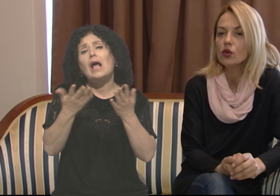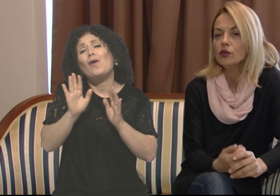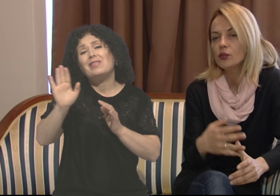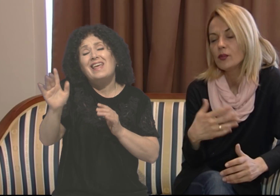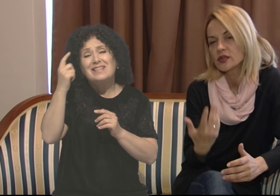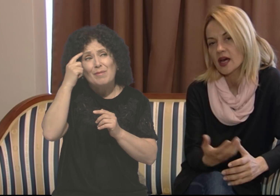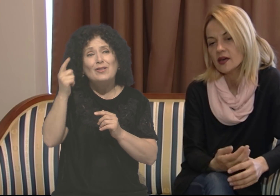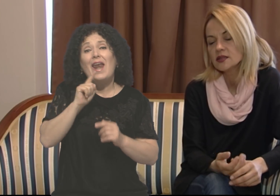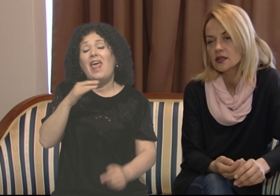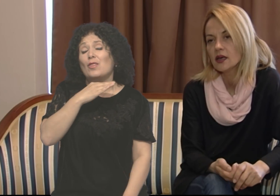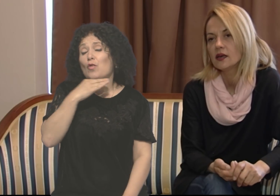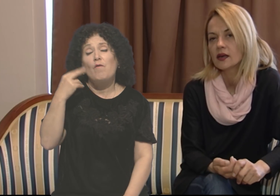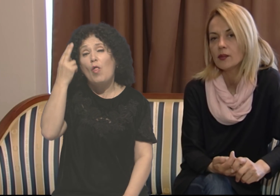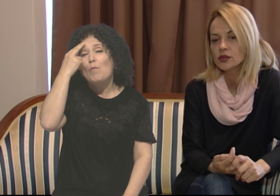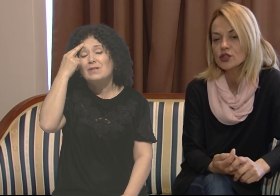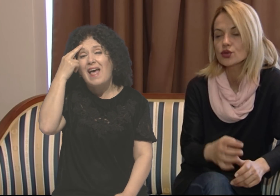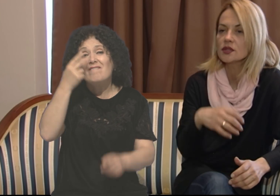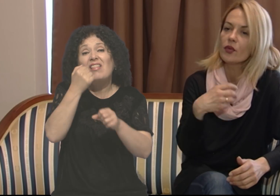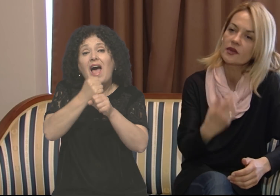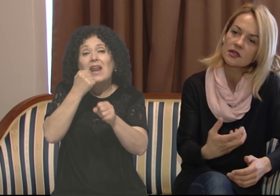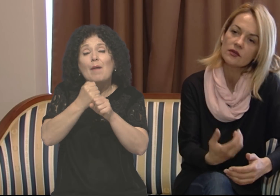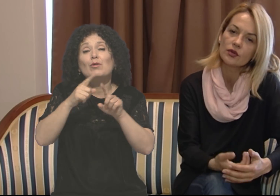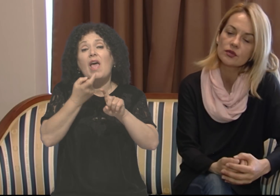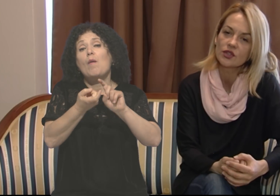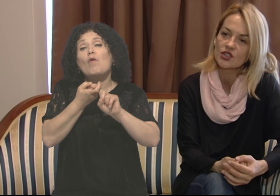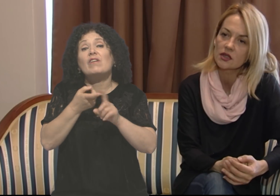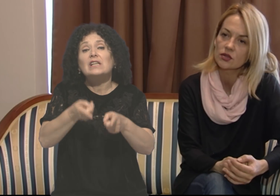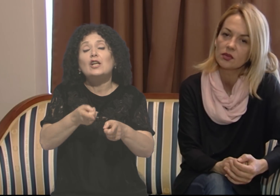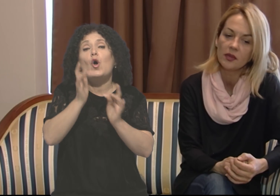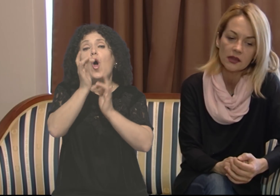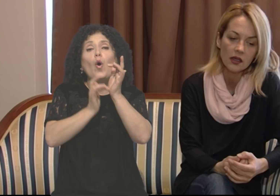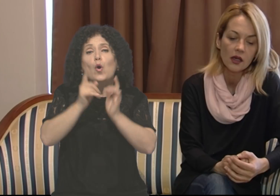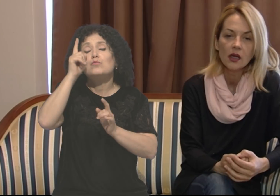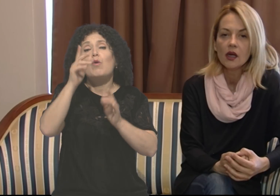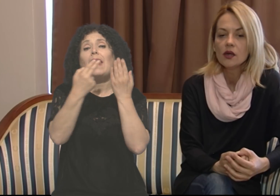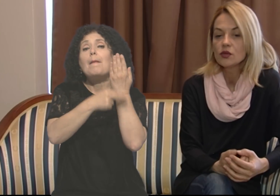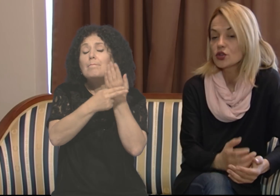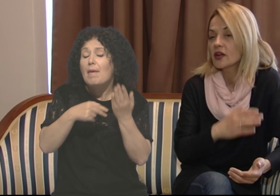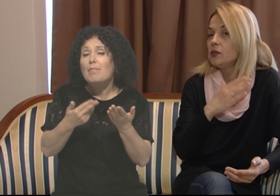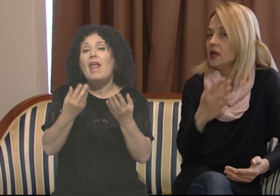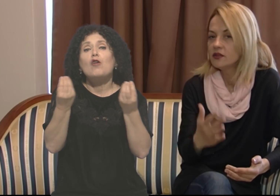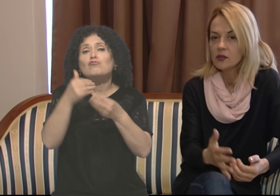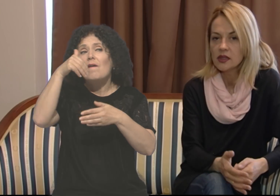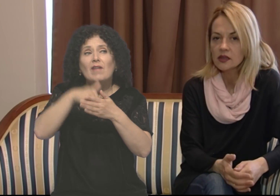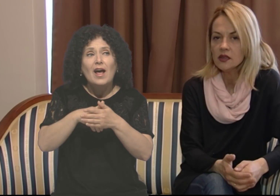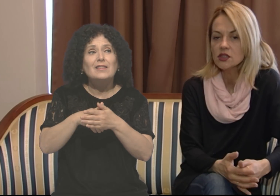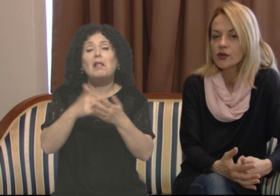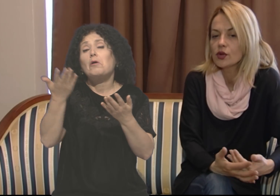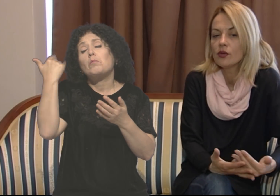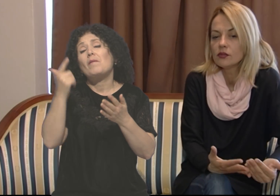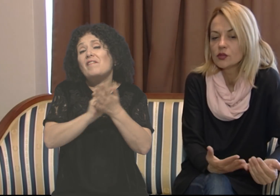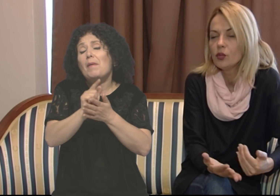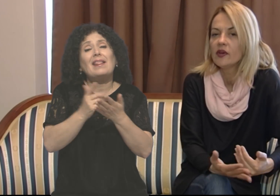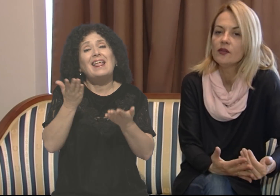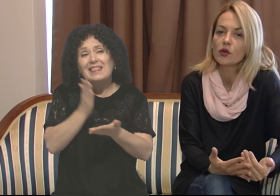но недоволно припознаваат сите работи што се поврзани во содржината со Библијата, тоа што такви били и времињата.